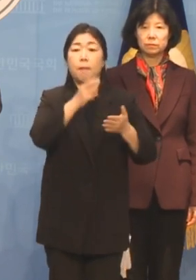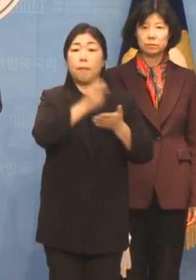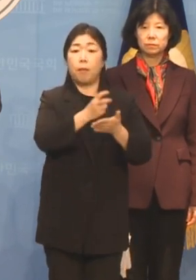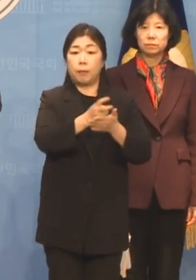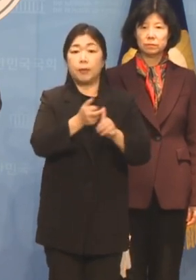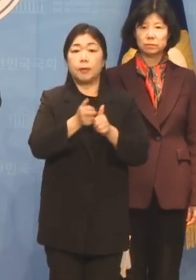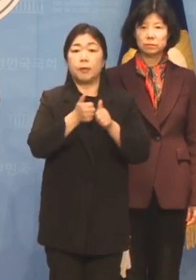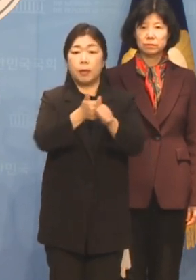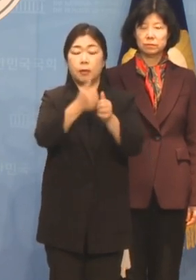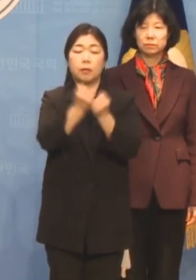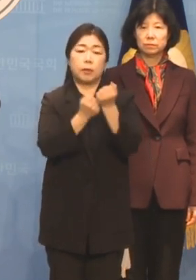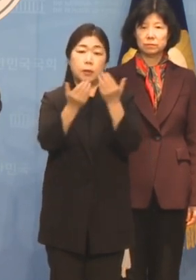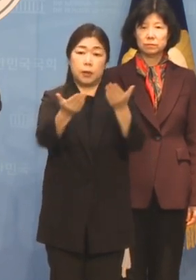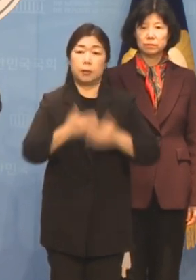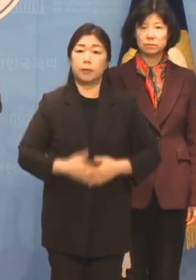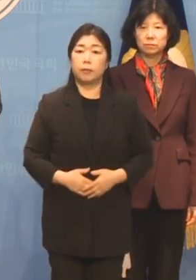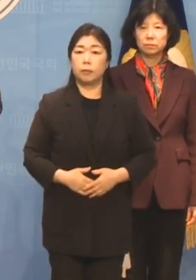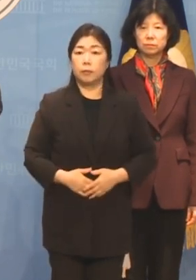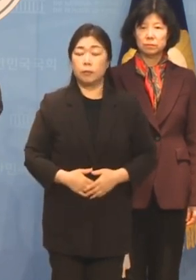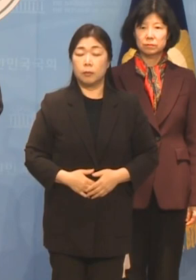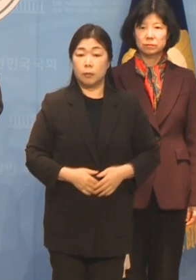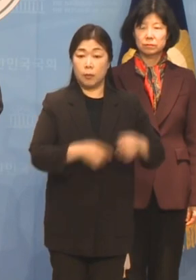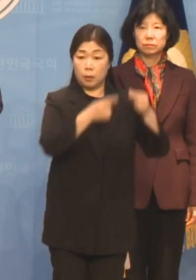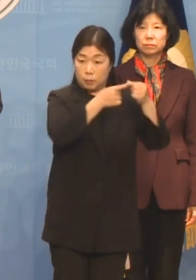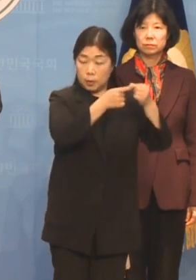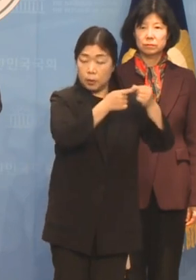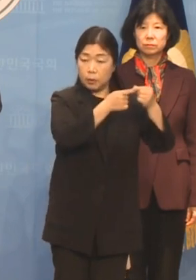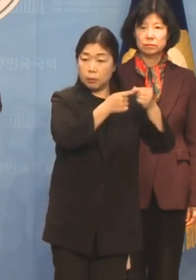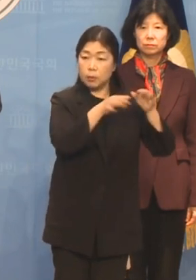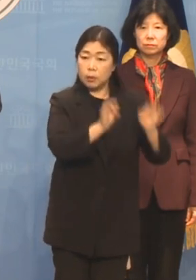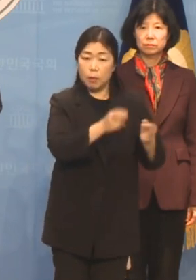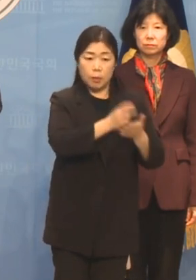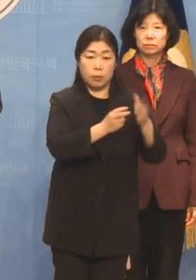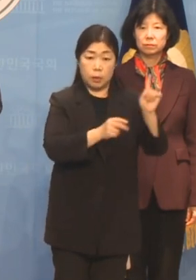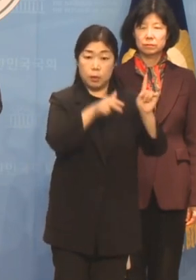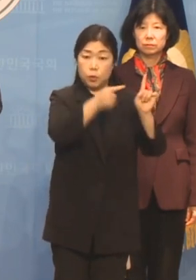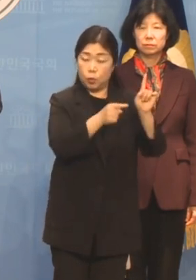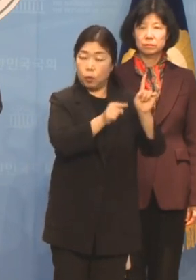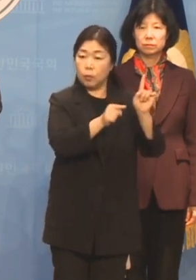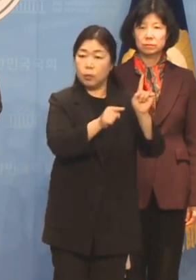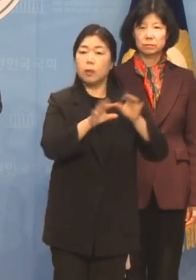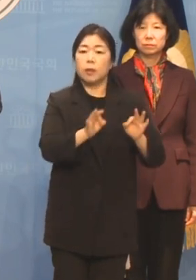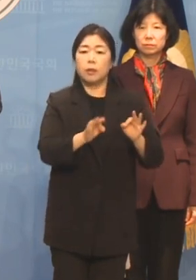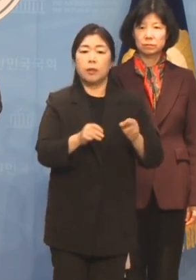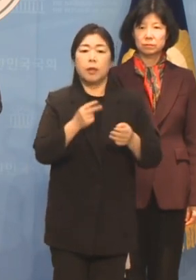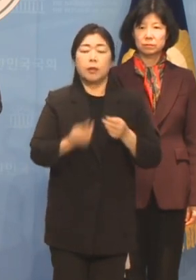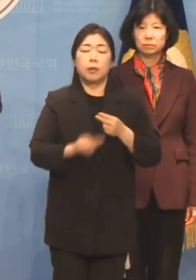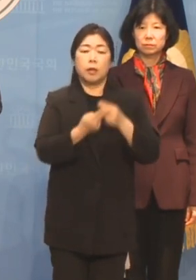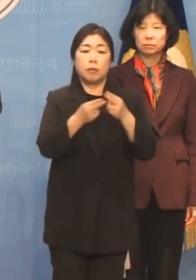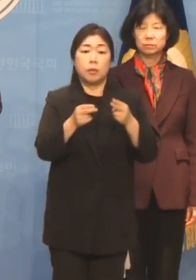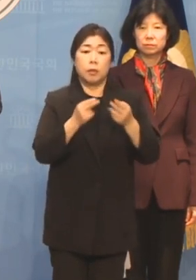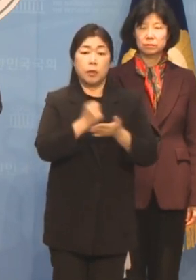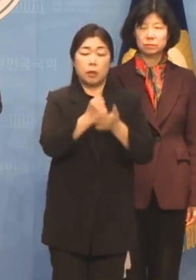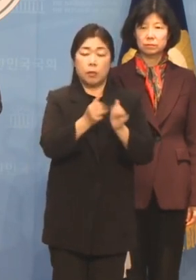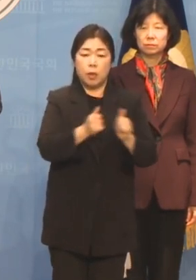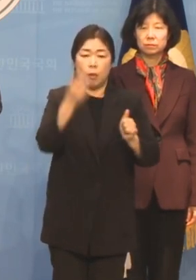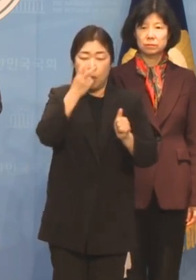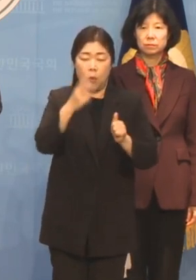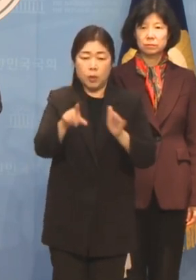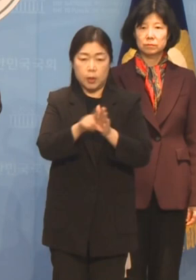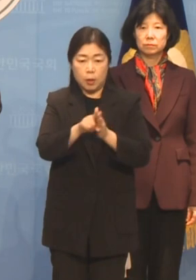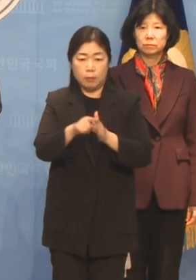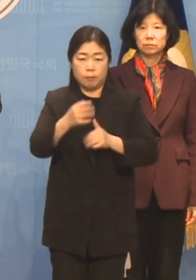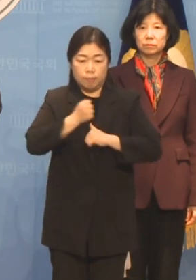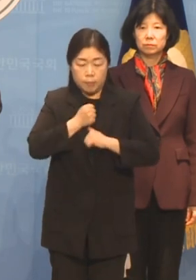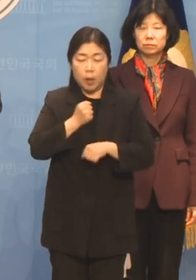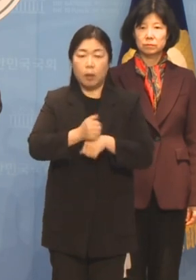의거 설명드리겠습니다. 첫째, 은행법 1조는 은행은 예금자 보호와 신용질서를 유지하여야 함을